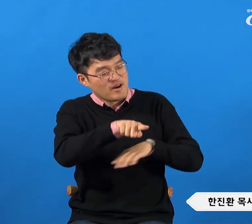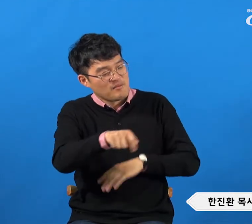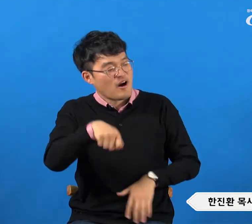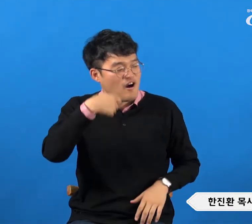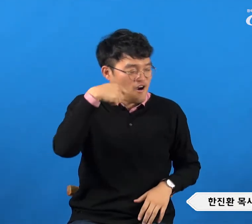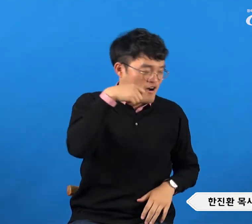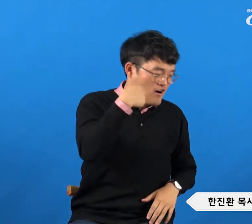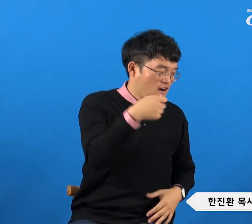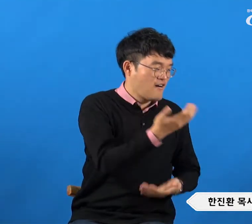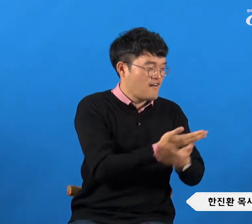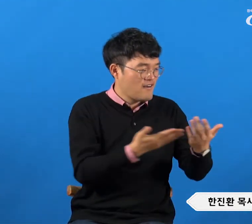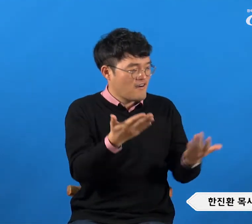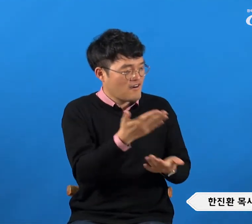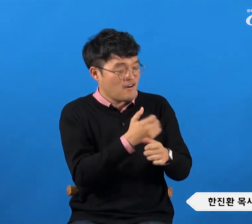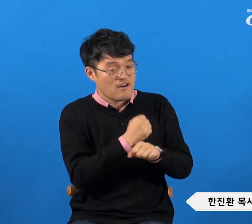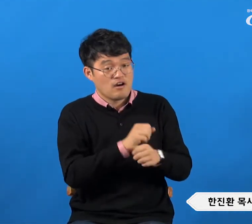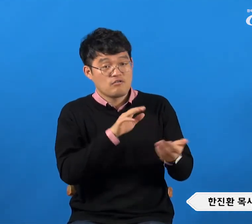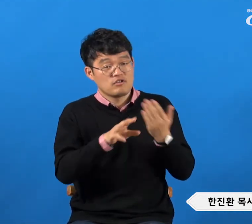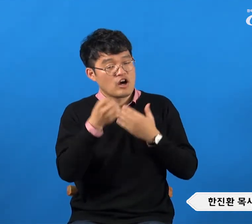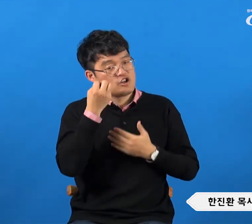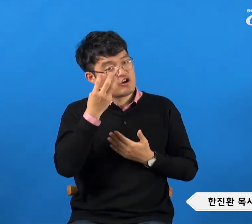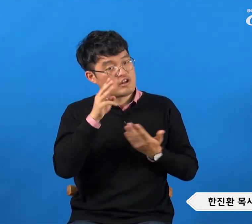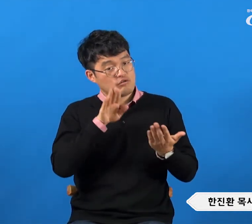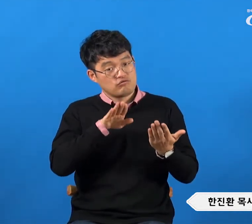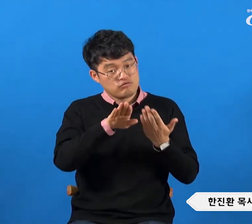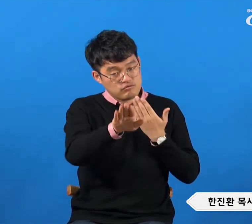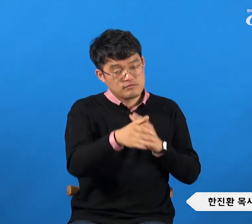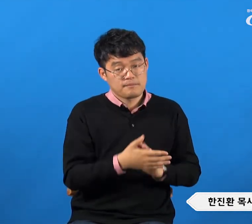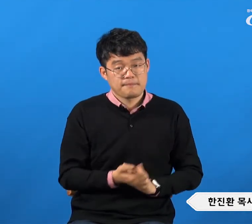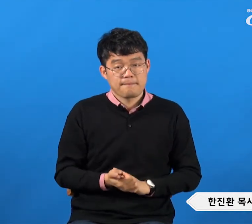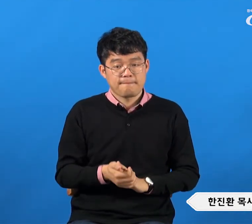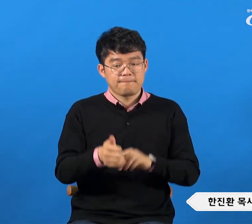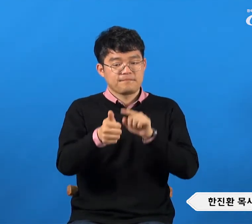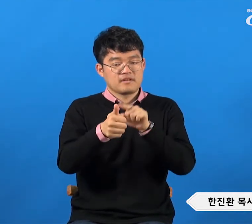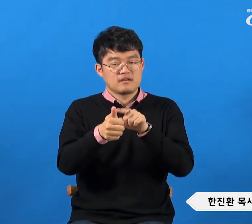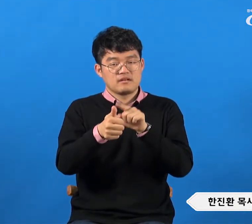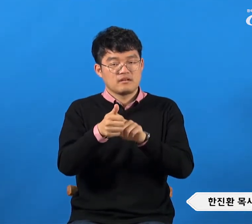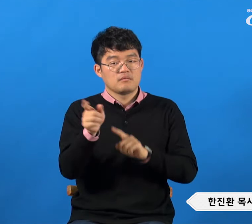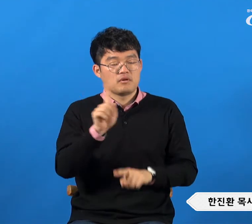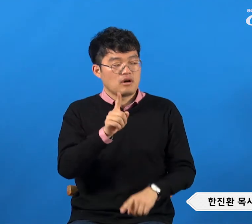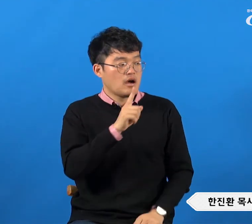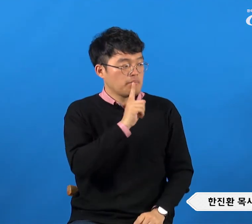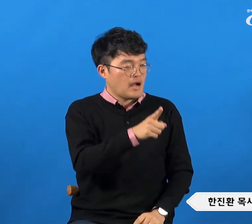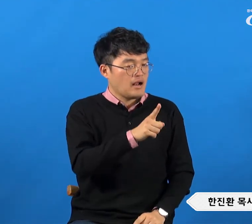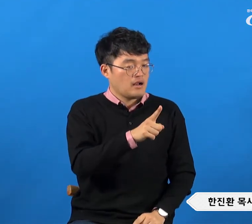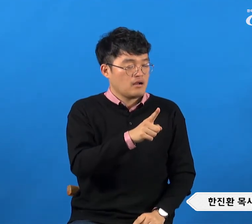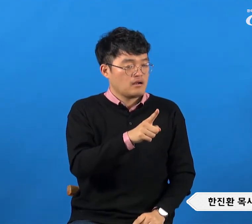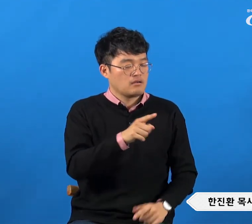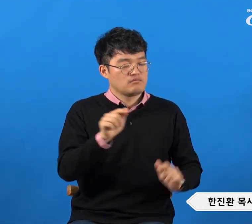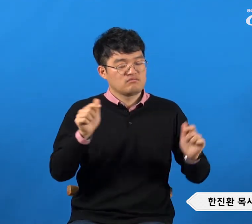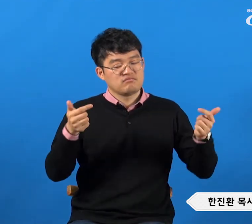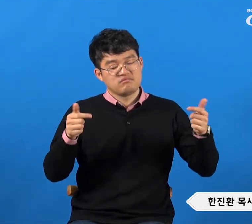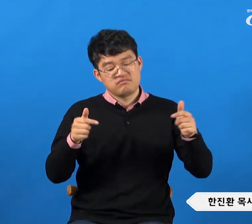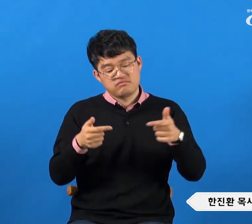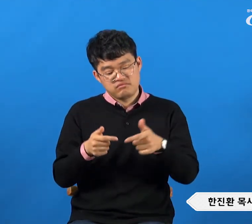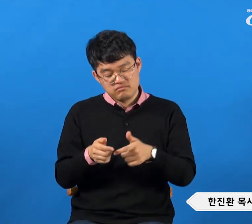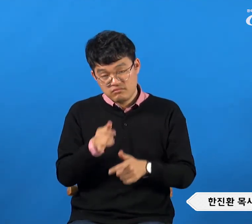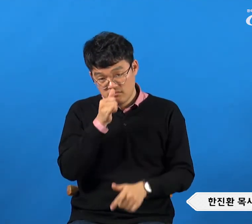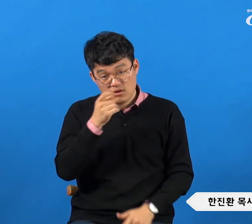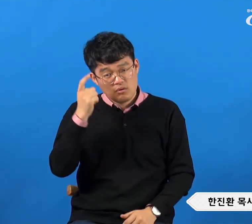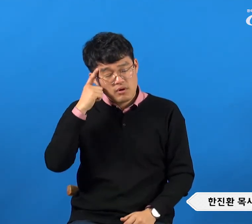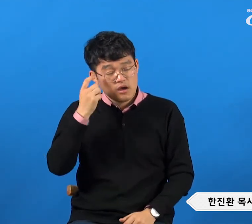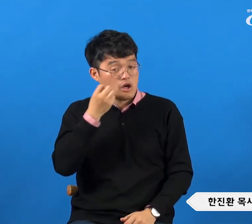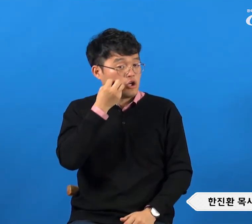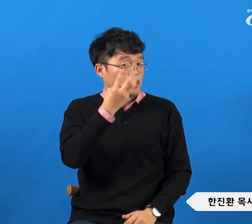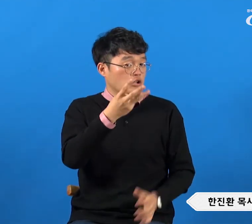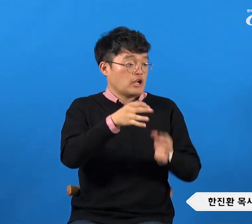외식도 하고 그랬습니다. 그런데 석 달이 지나자 그분이 말을 잃었습니다. 알고 보니까 그 석